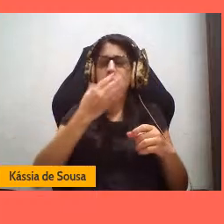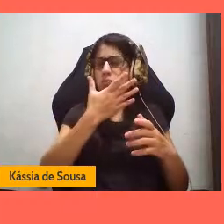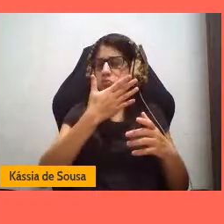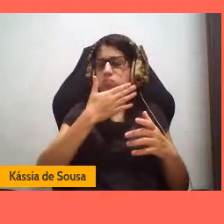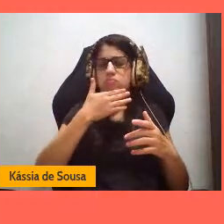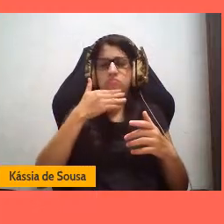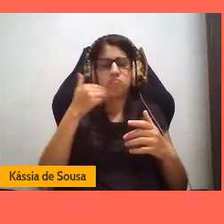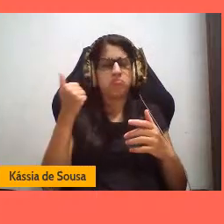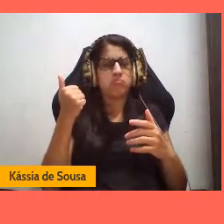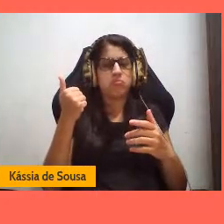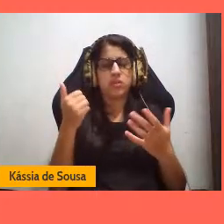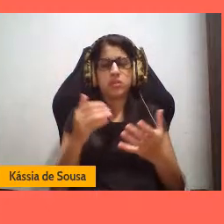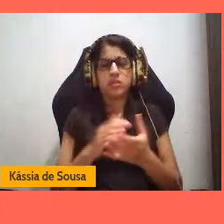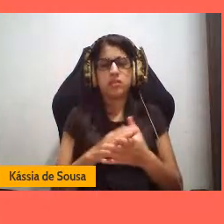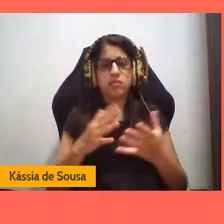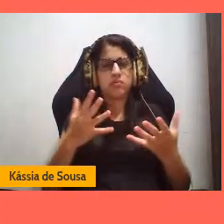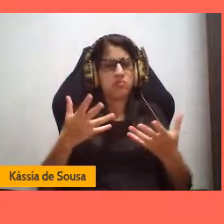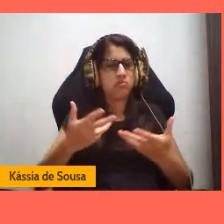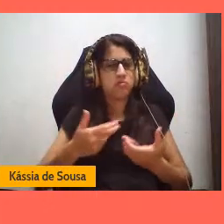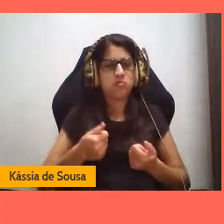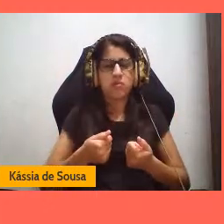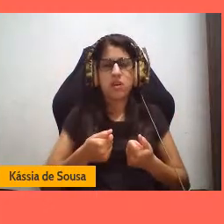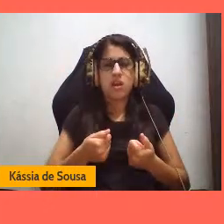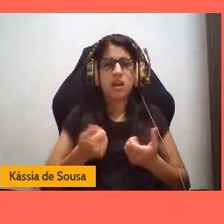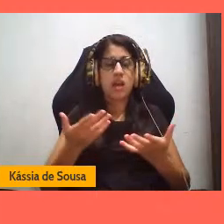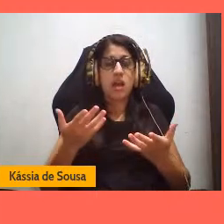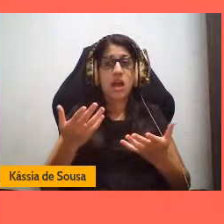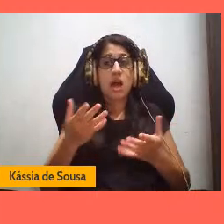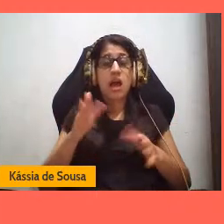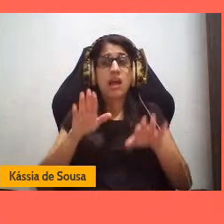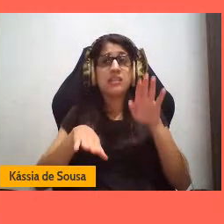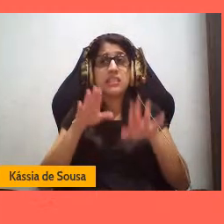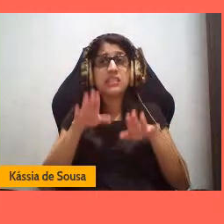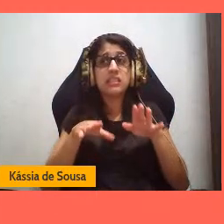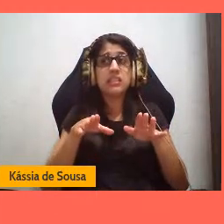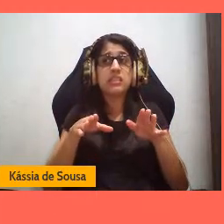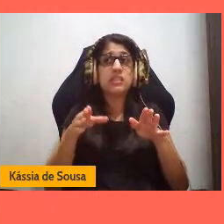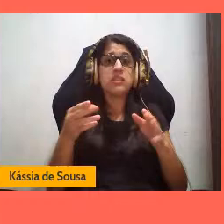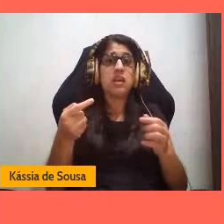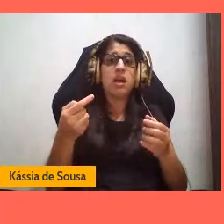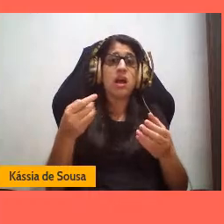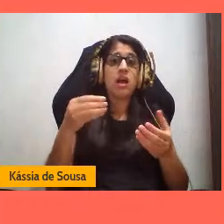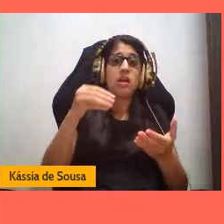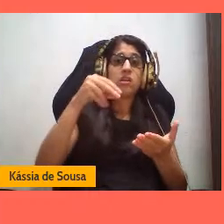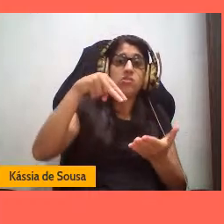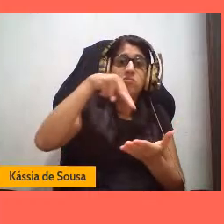num departamento e não tem nem ideia do que é que está acontecendo